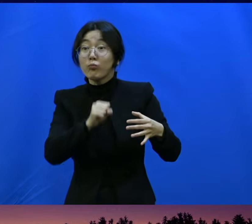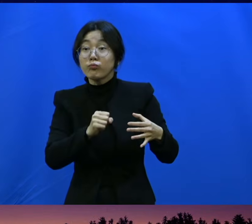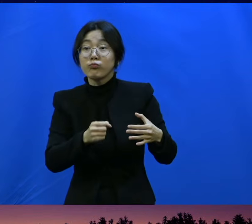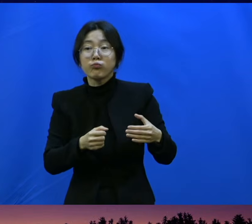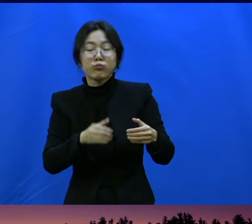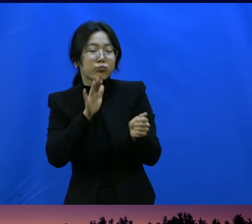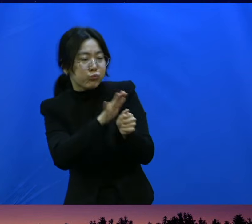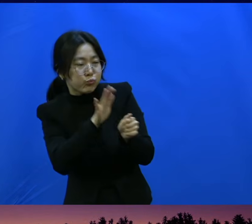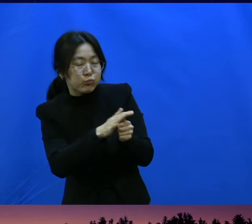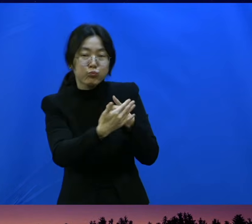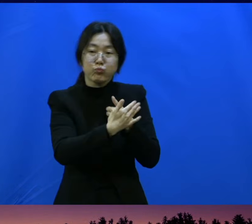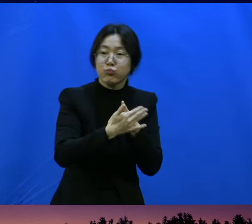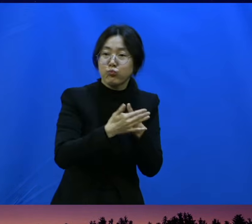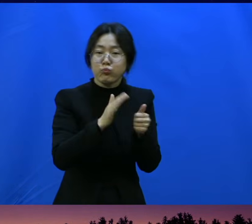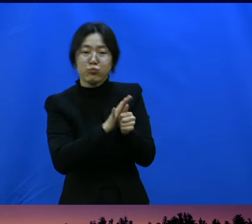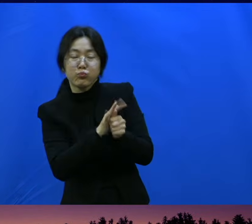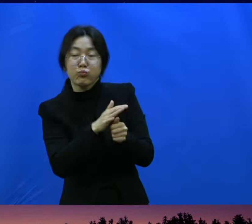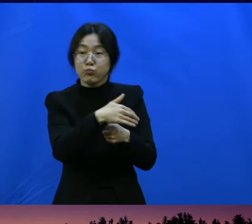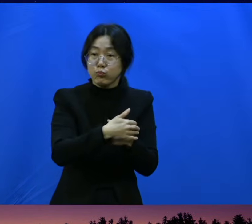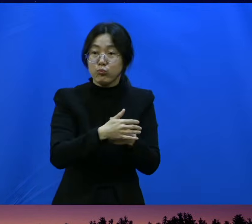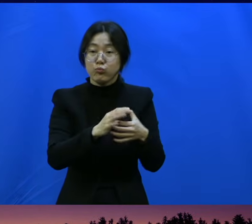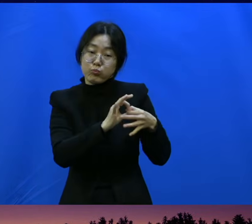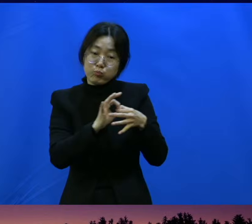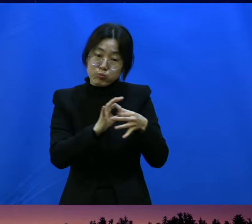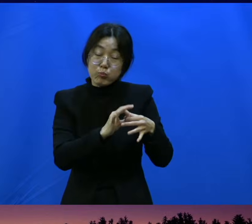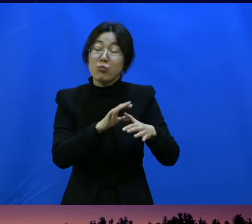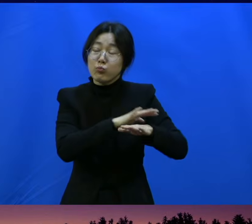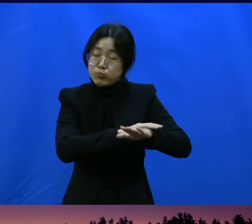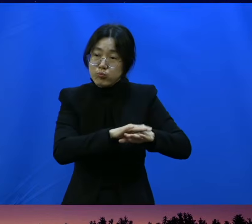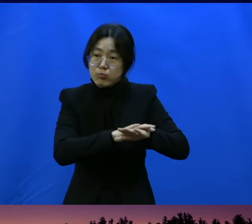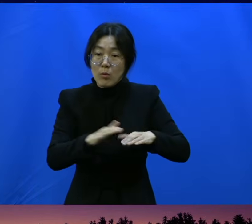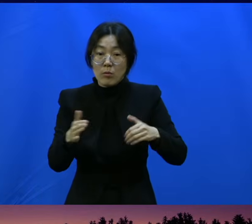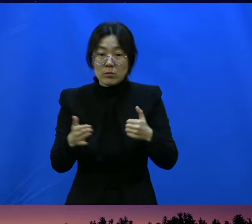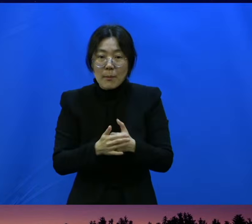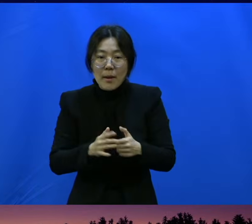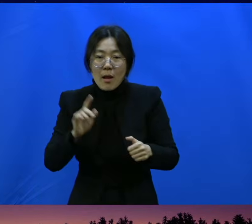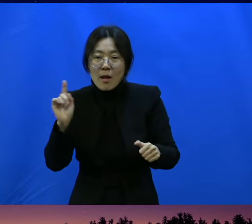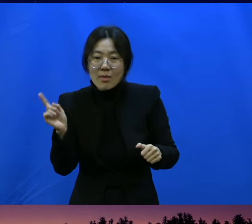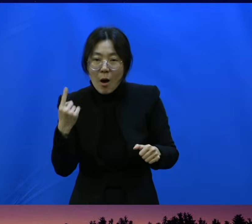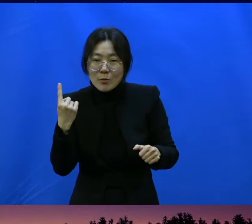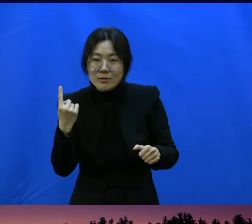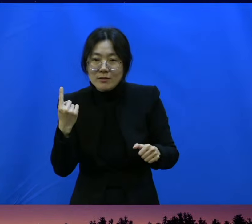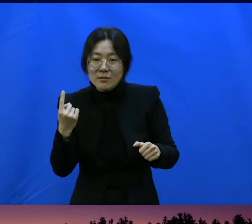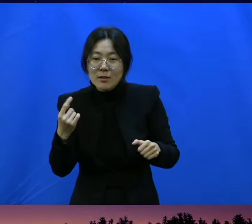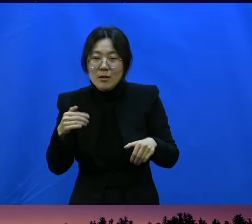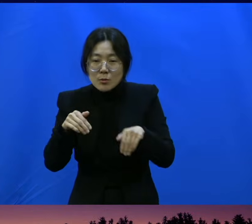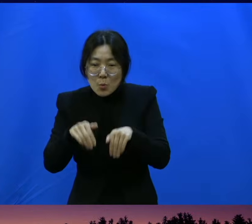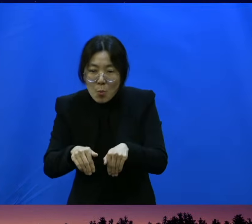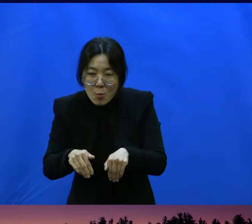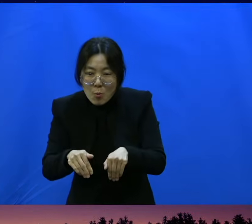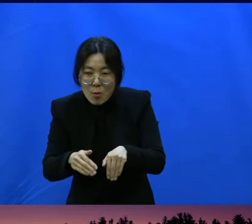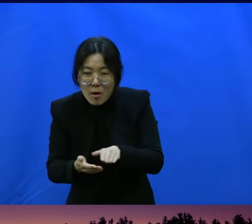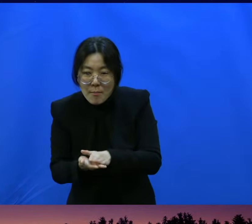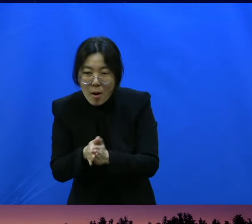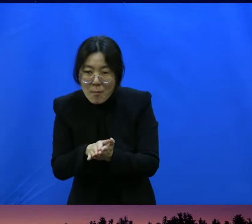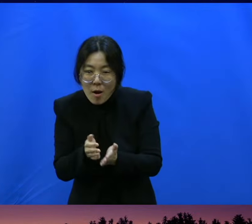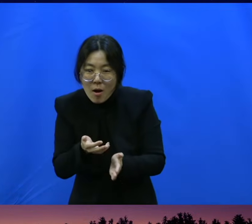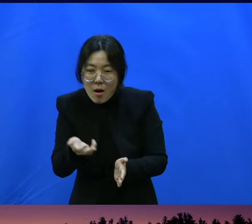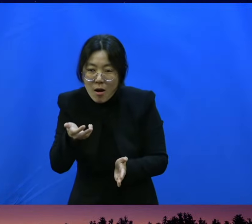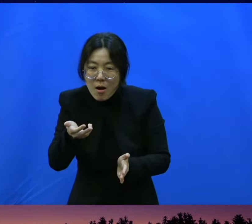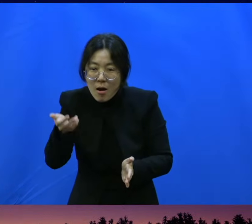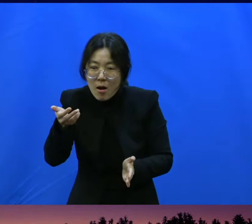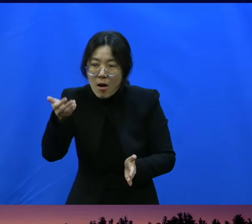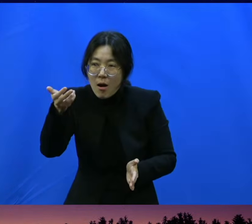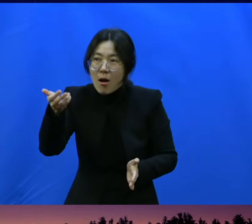그러니까 여러분 얼마나 여러분 다윗의 위상이 높아졌겠어요. 예, 그렇게